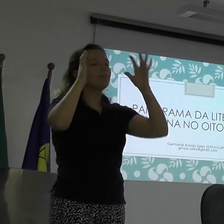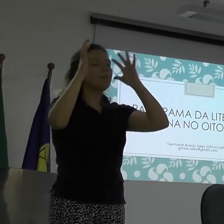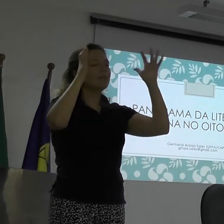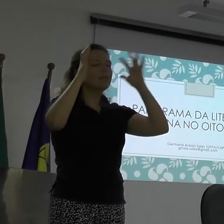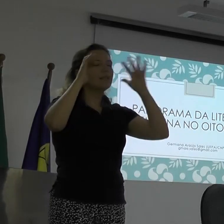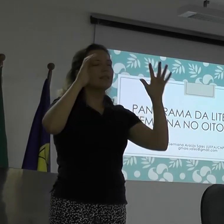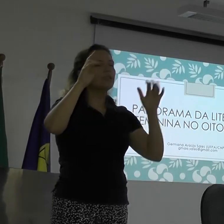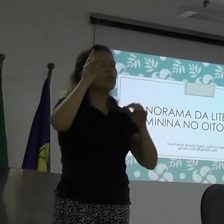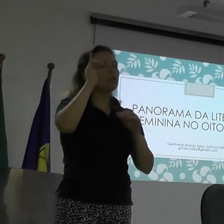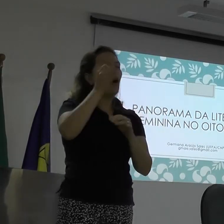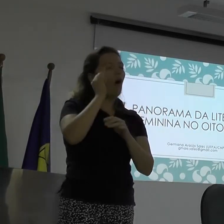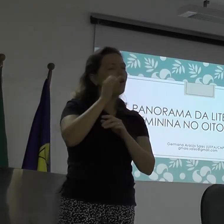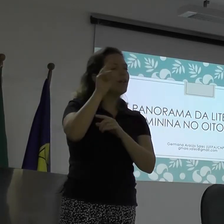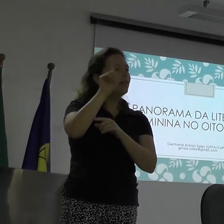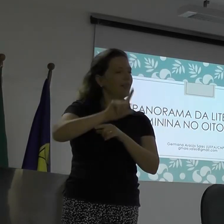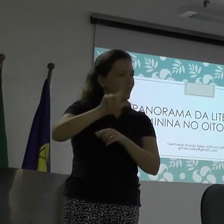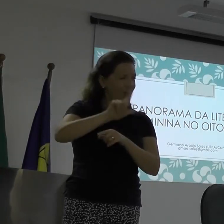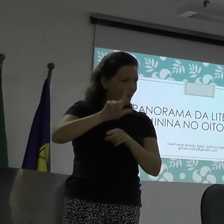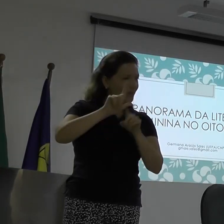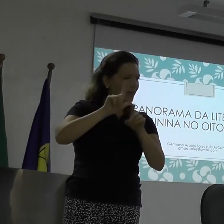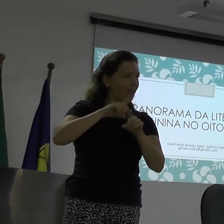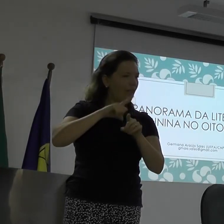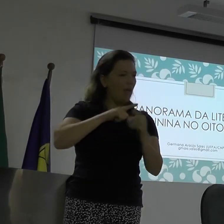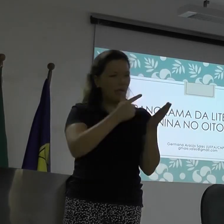nós temos aqueles livros em que são